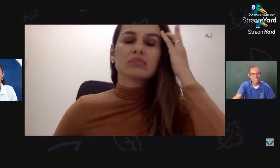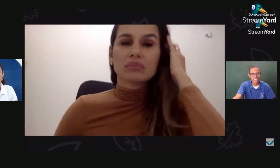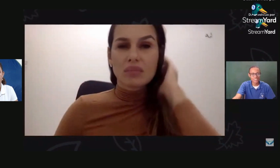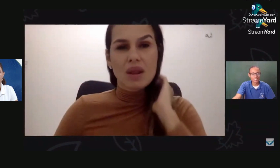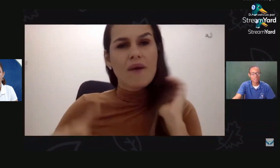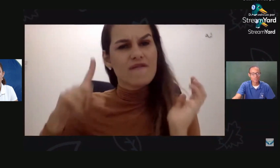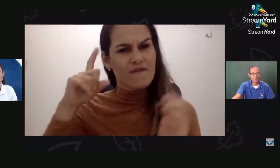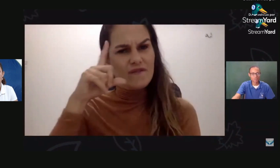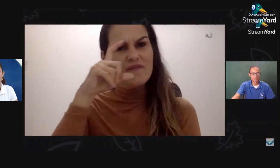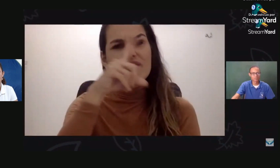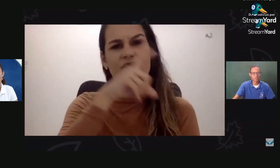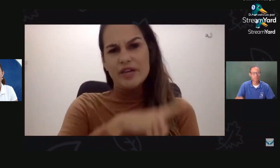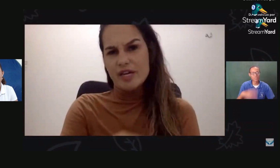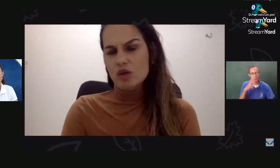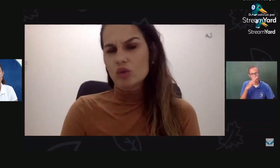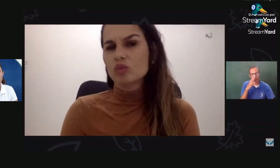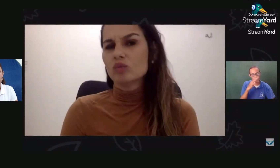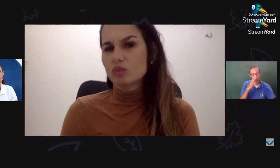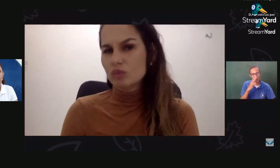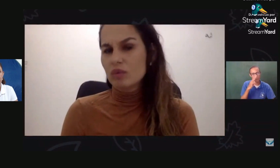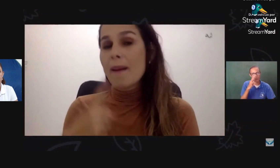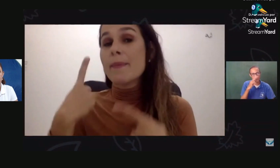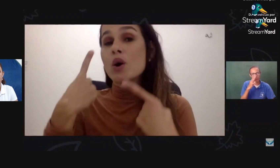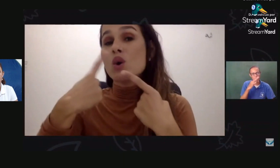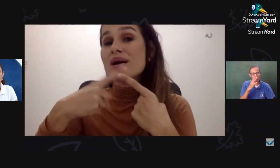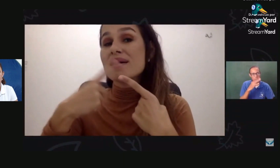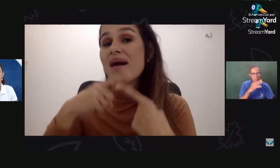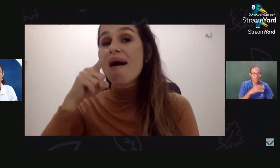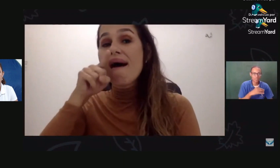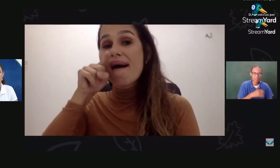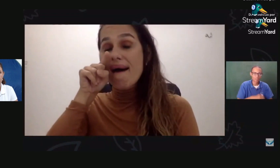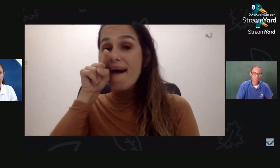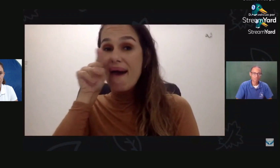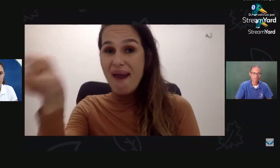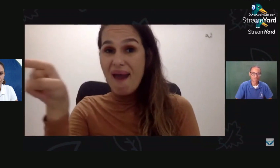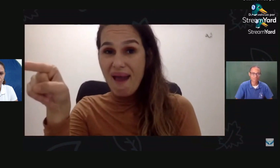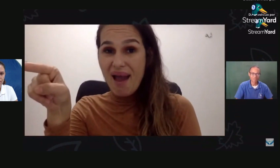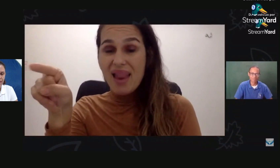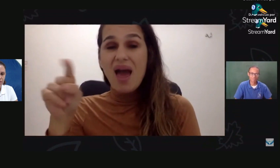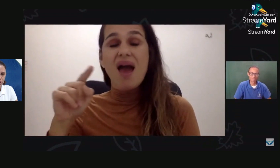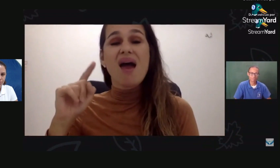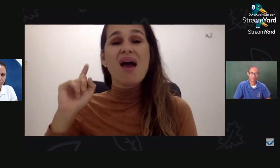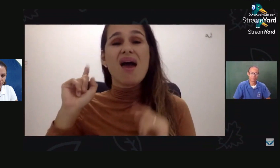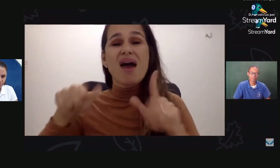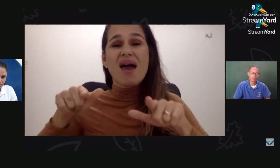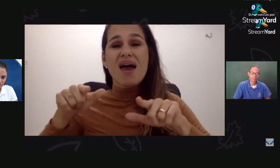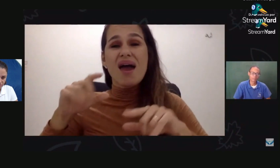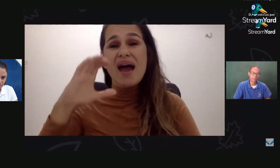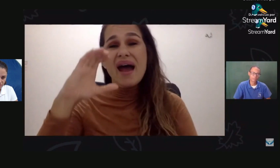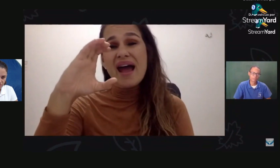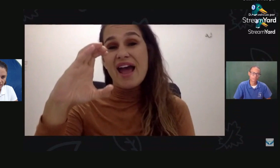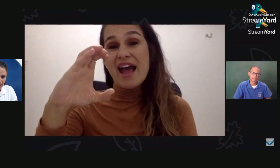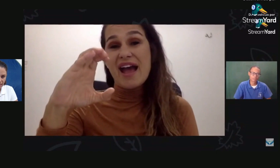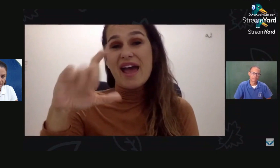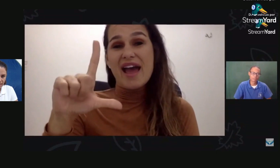perdeu o contato, sabe? A gente não tem tanto contato justamente por conta dessa dificuldade